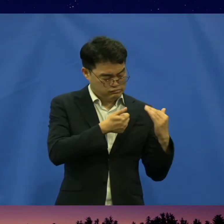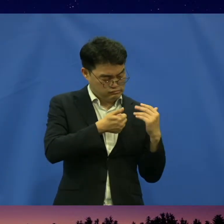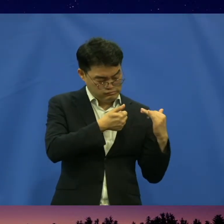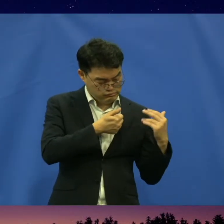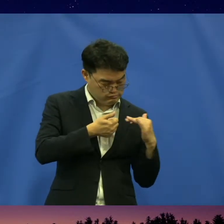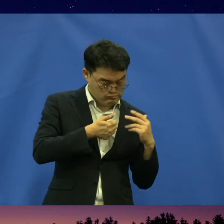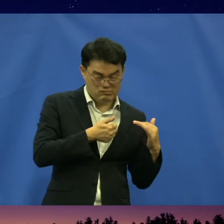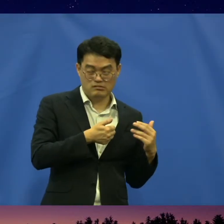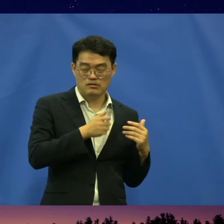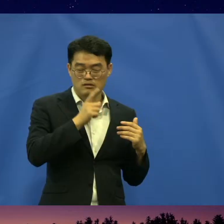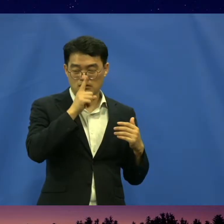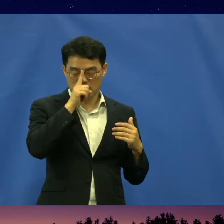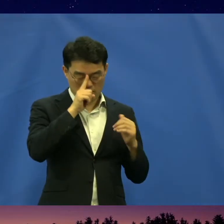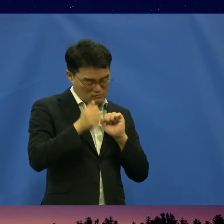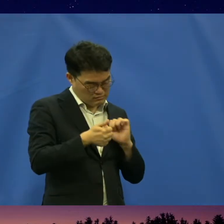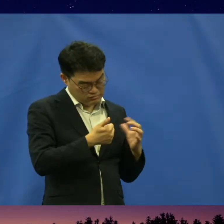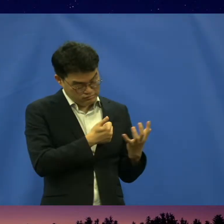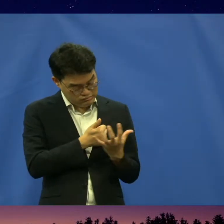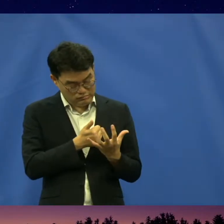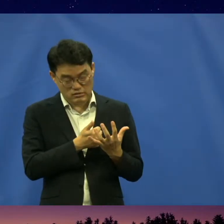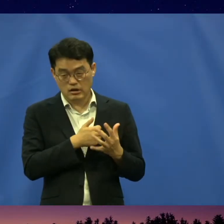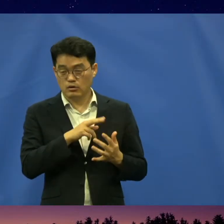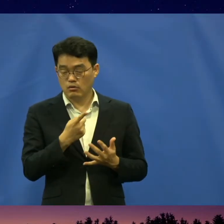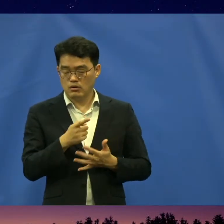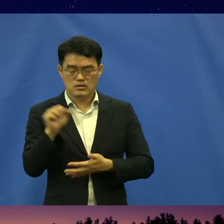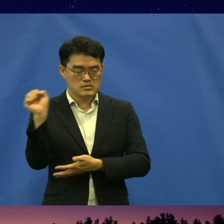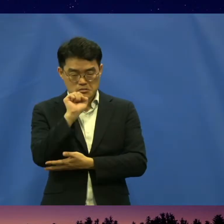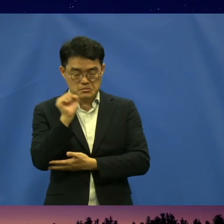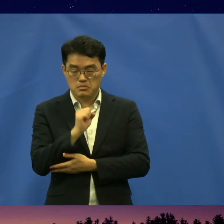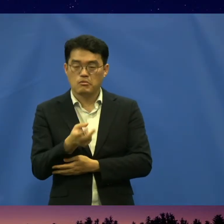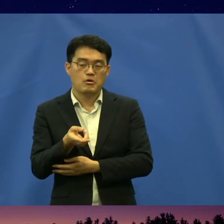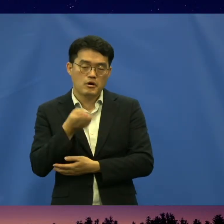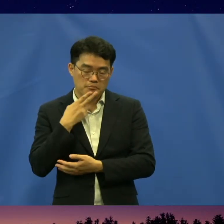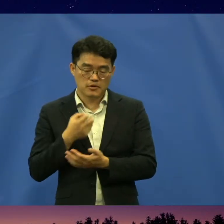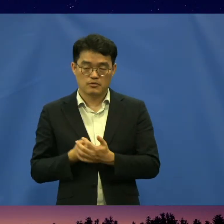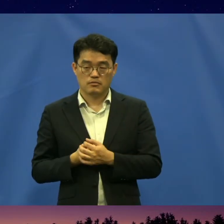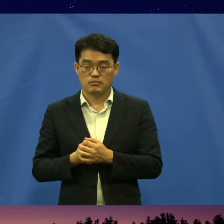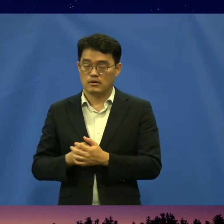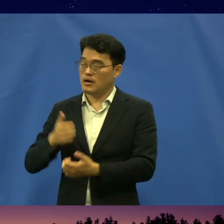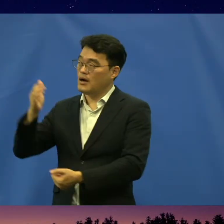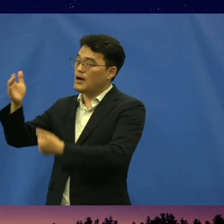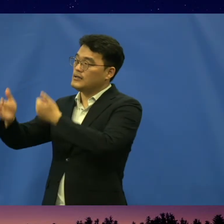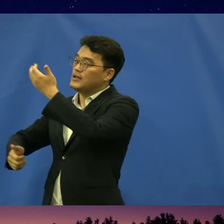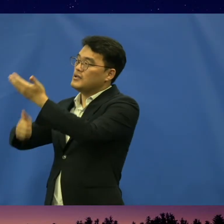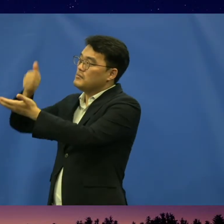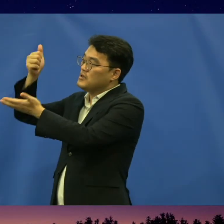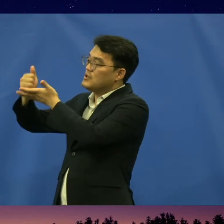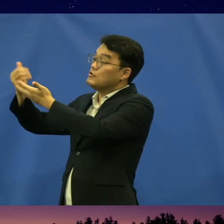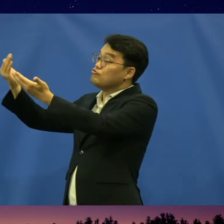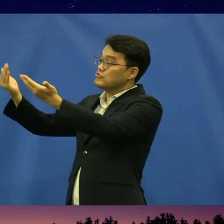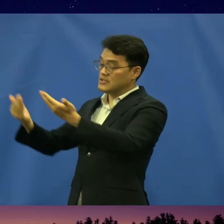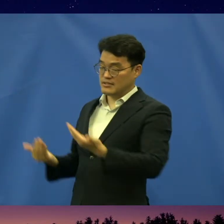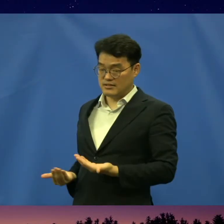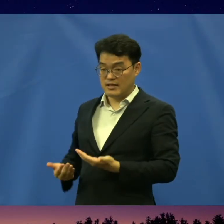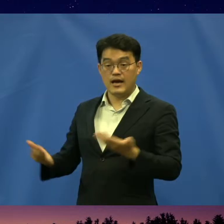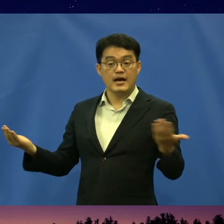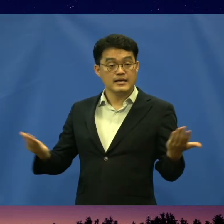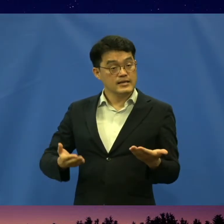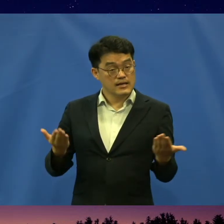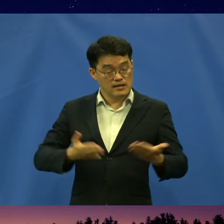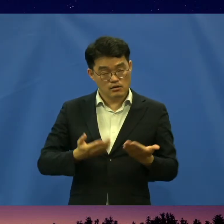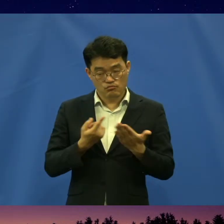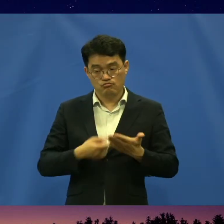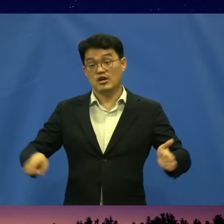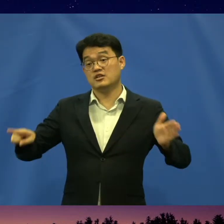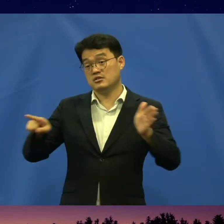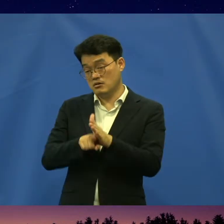사였어도 조금도 흔들리지 않고 하나님의 그 주신 미션을 향해 달려가는,